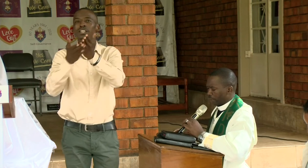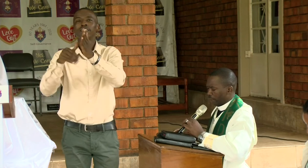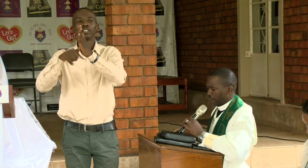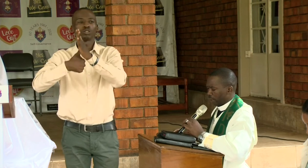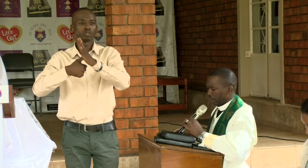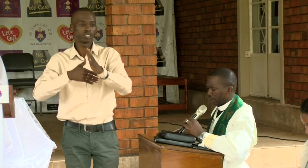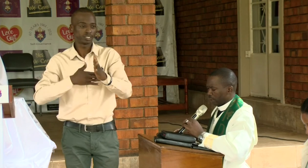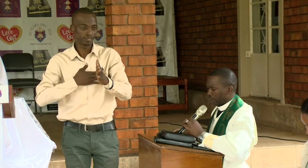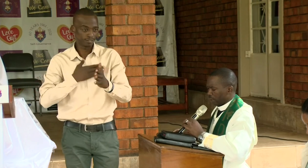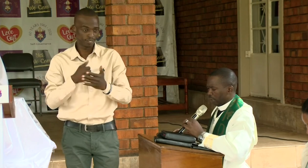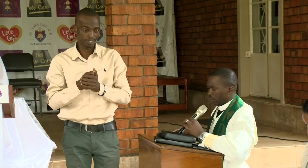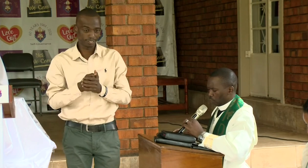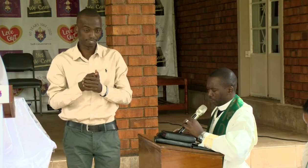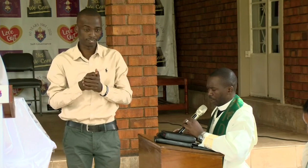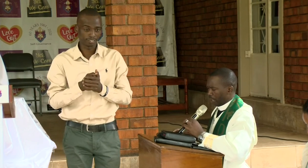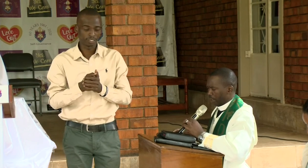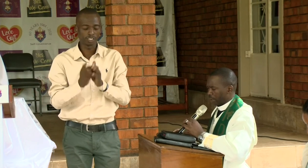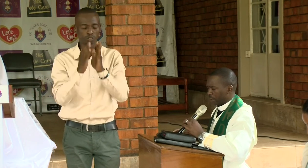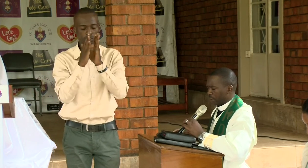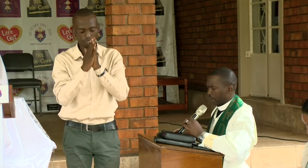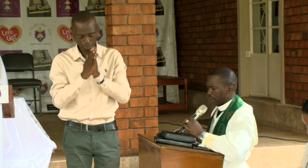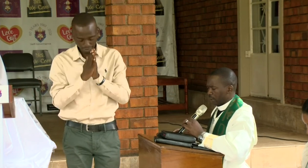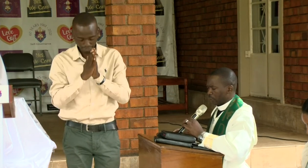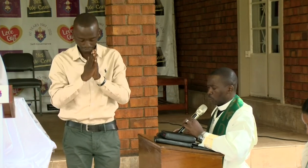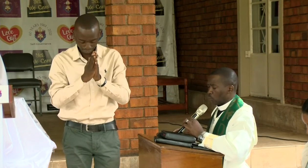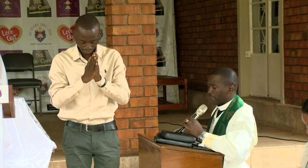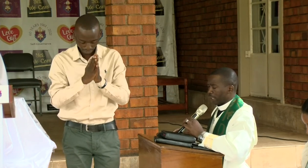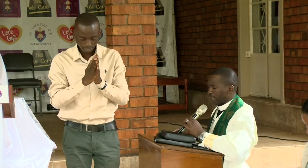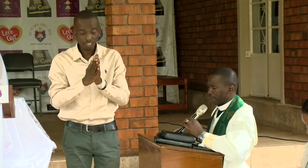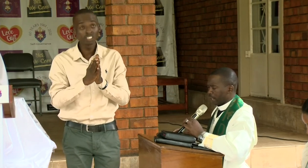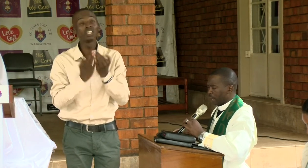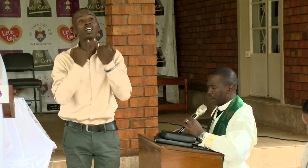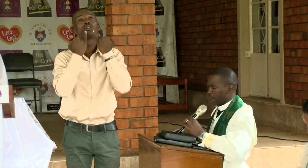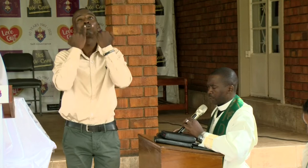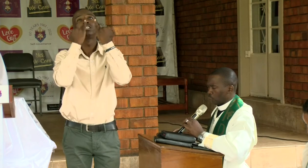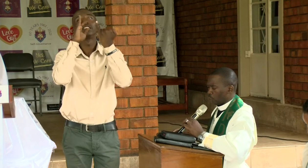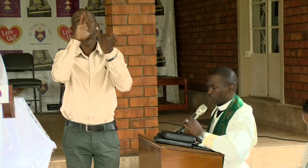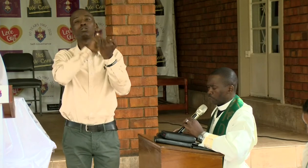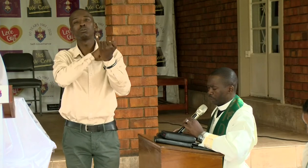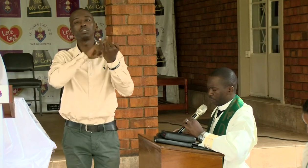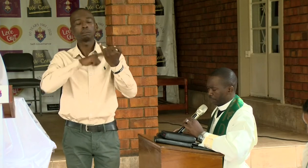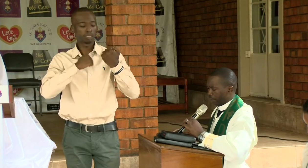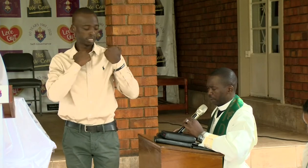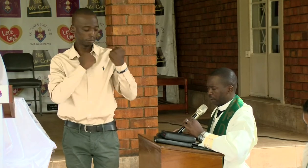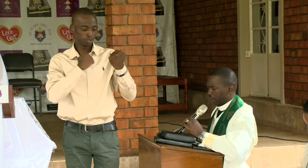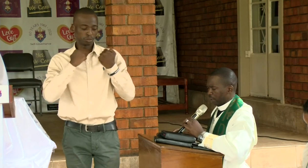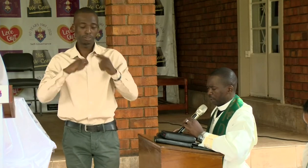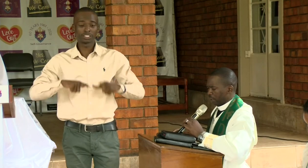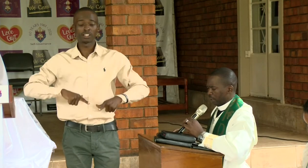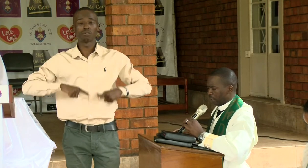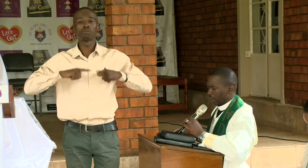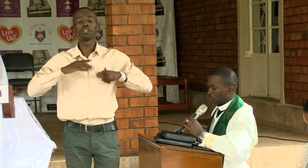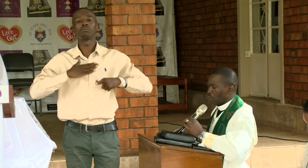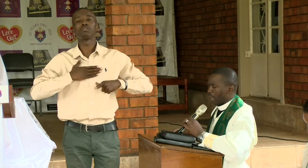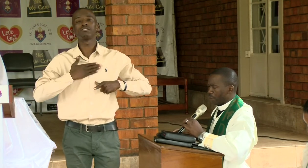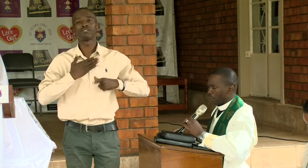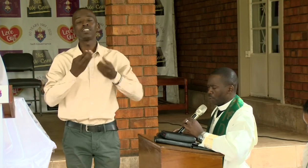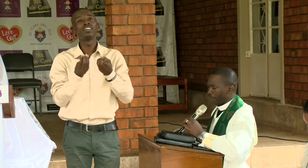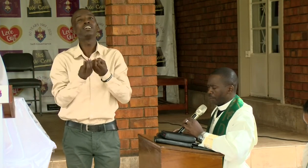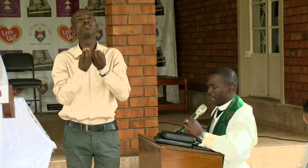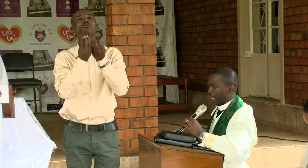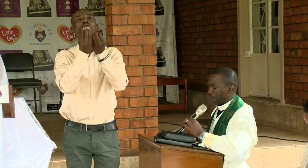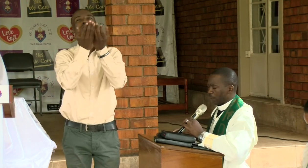ensonga zaffe ez'okusabira nga tukutegeeza ebisoomooza obulamu bwaffe nga